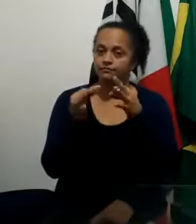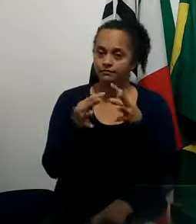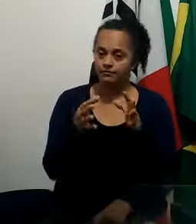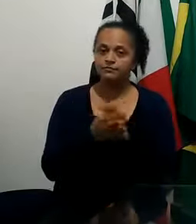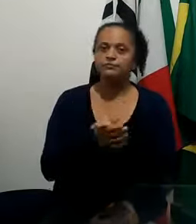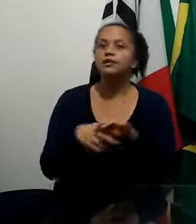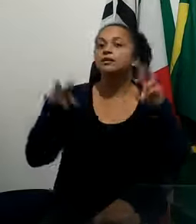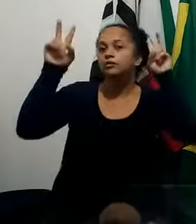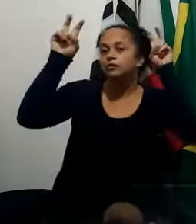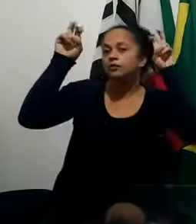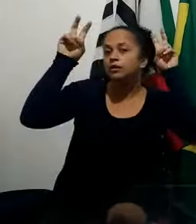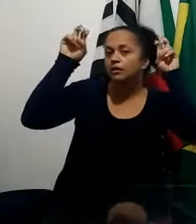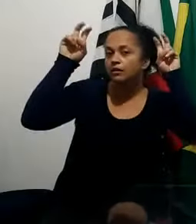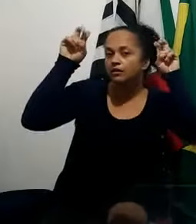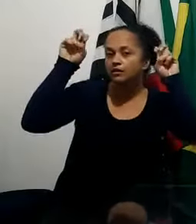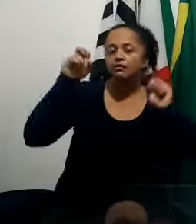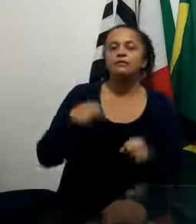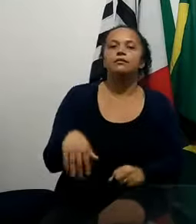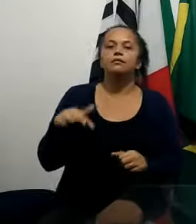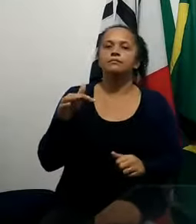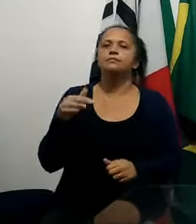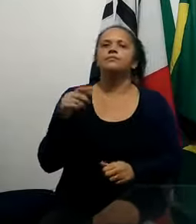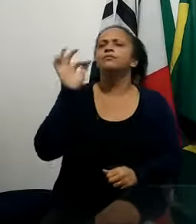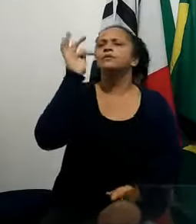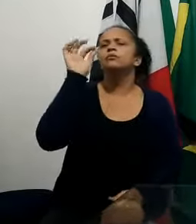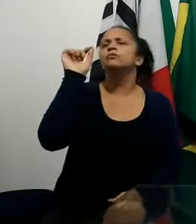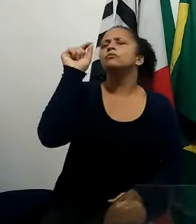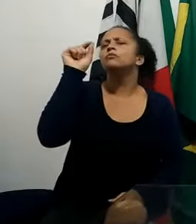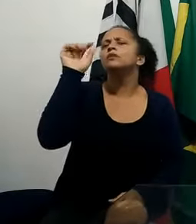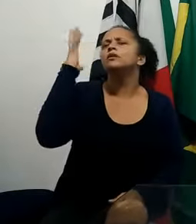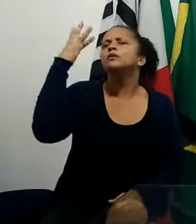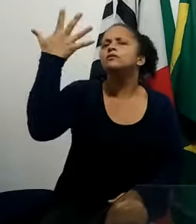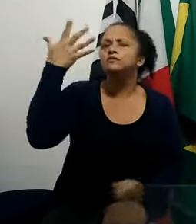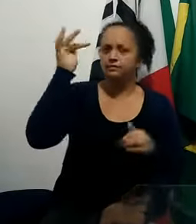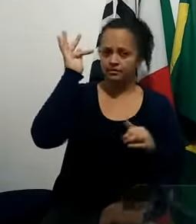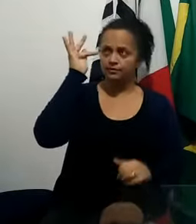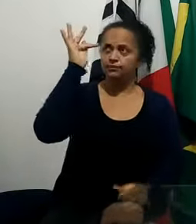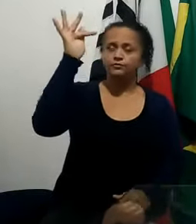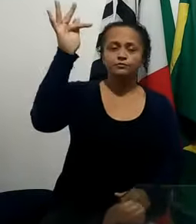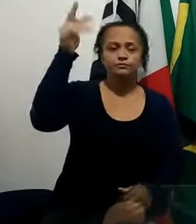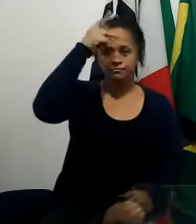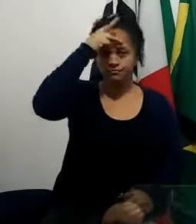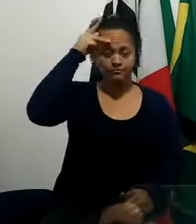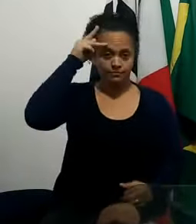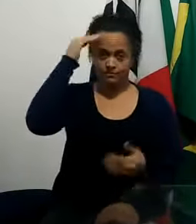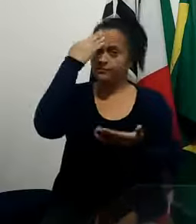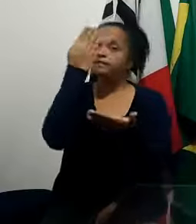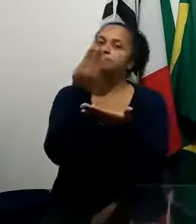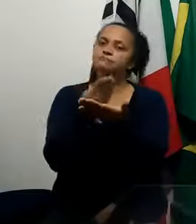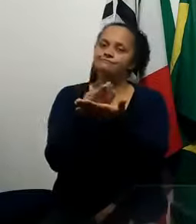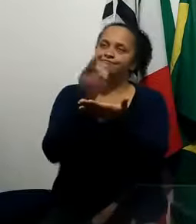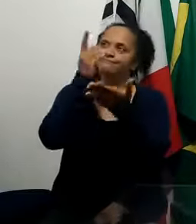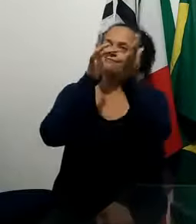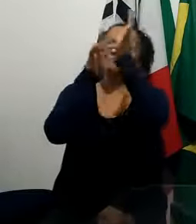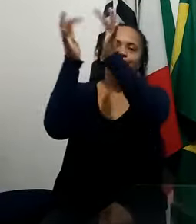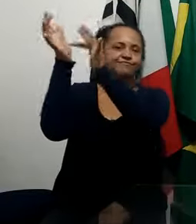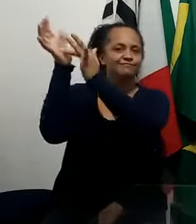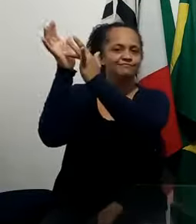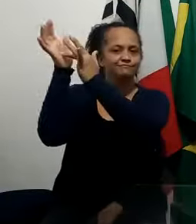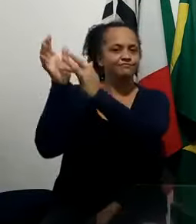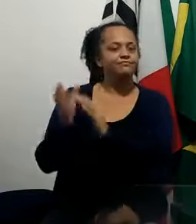tema dessa mensagem é escatologia, o futuro da Igreja de Cristo, né? E